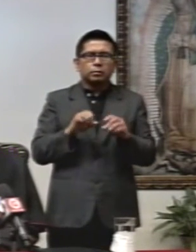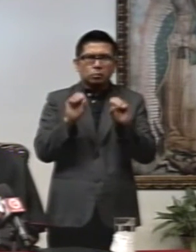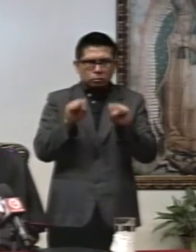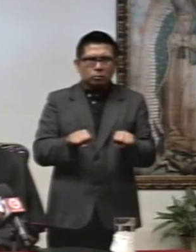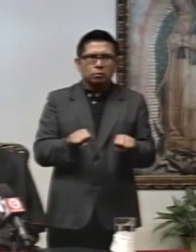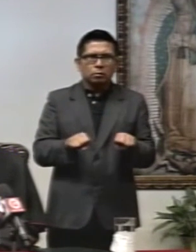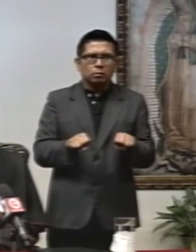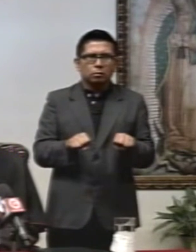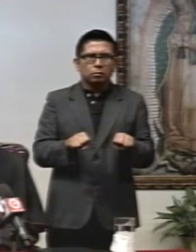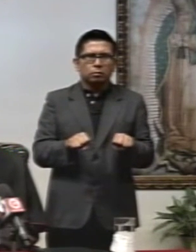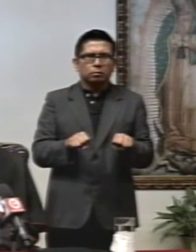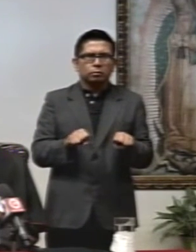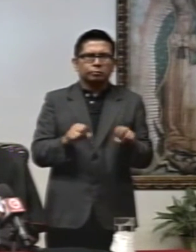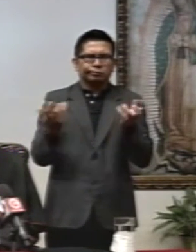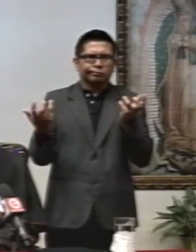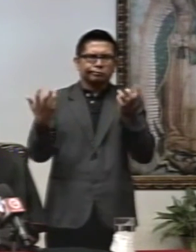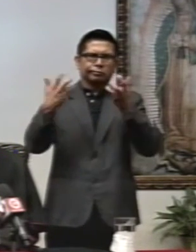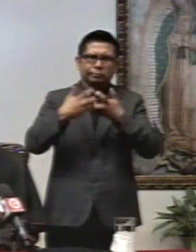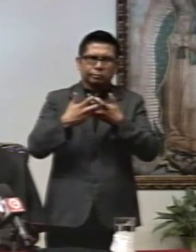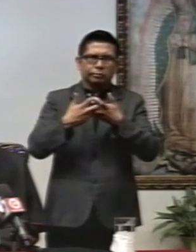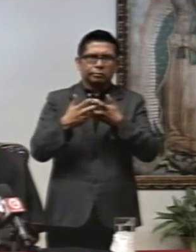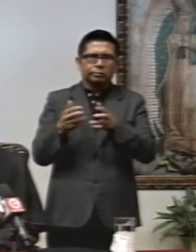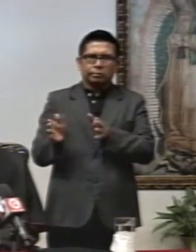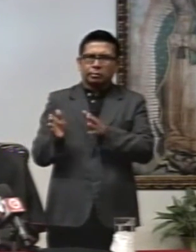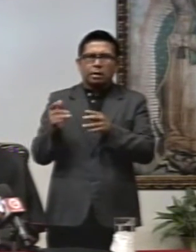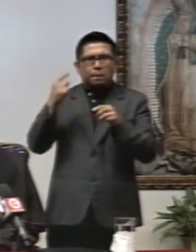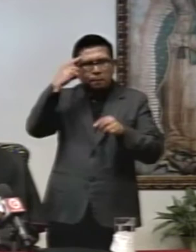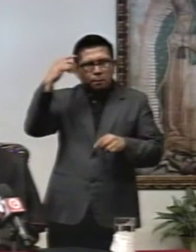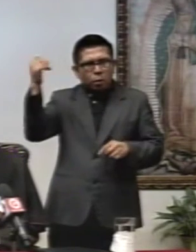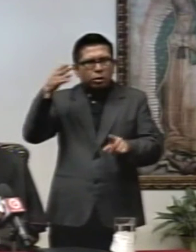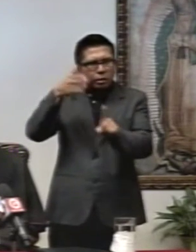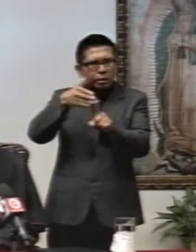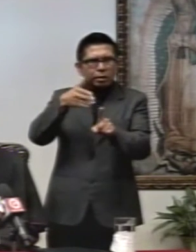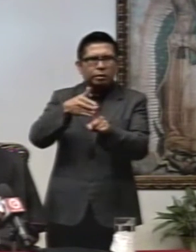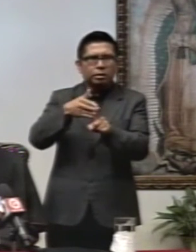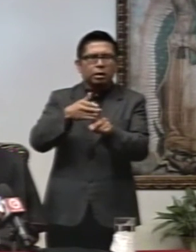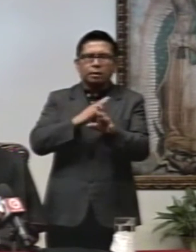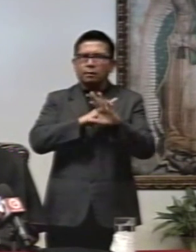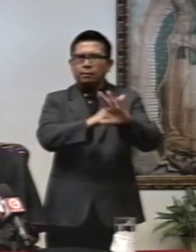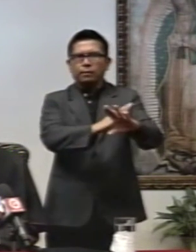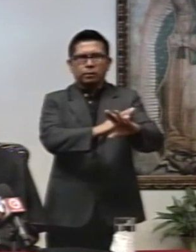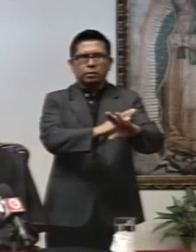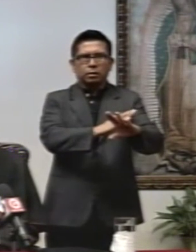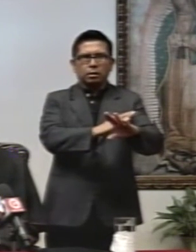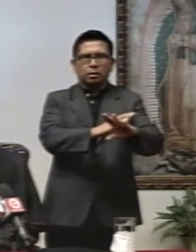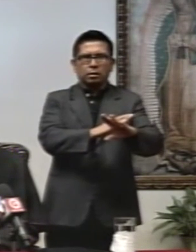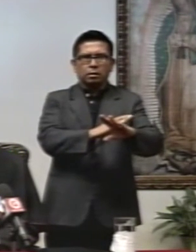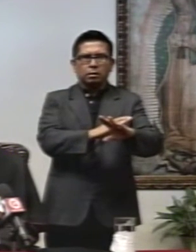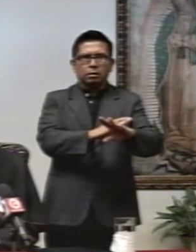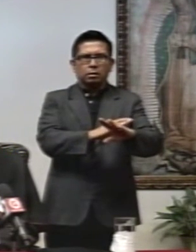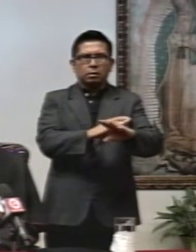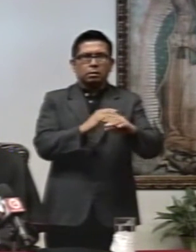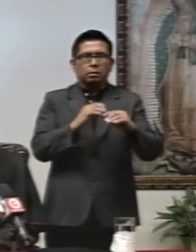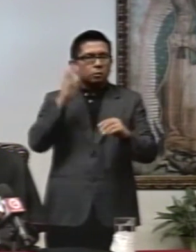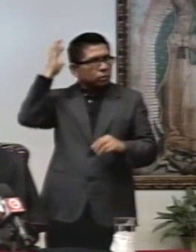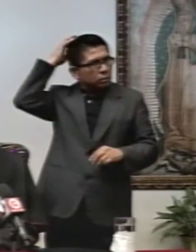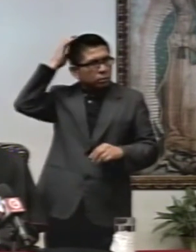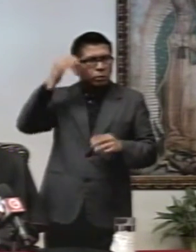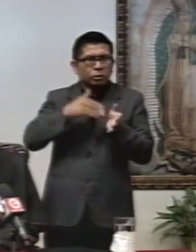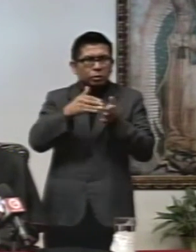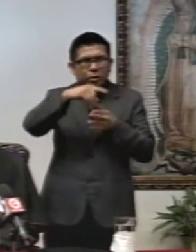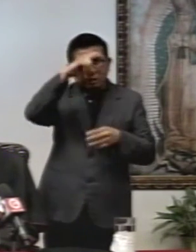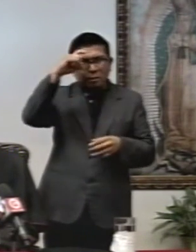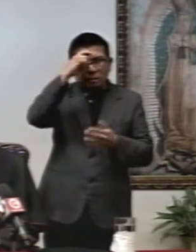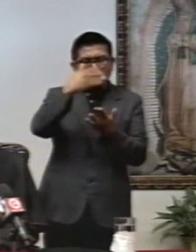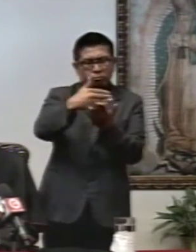exista cohesión y en una política realmente para prevenir esto, Monseñor, y empezar a trabajar en una